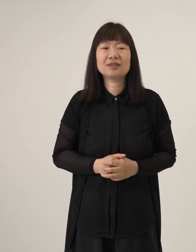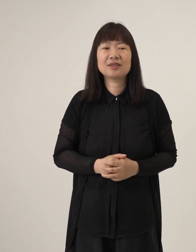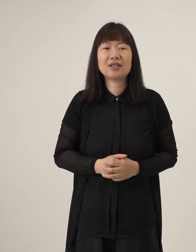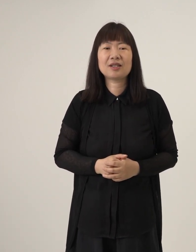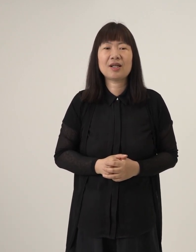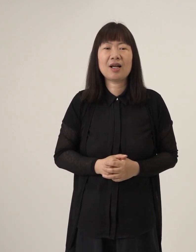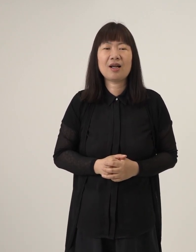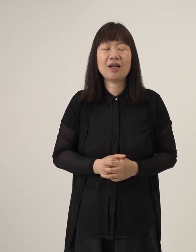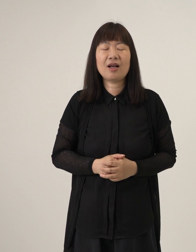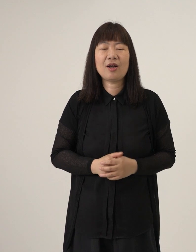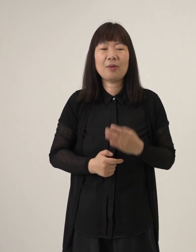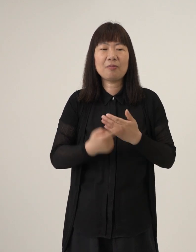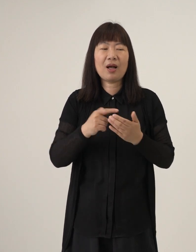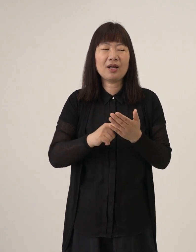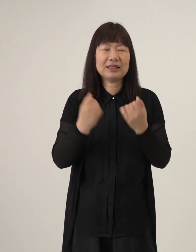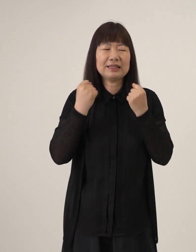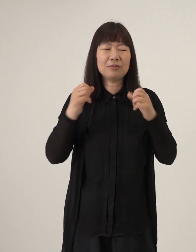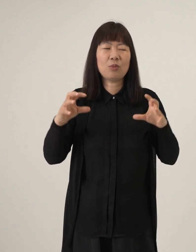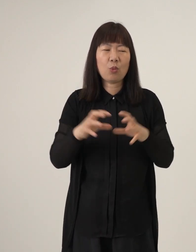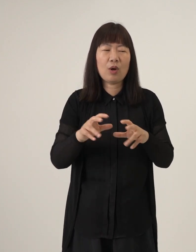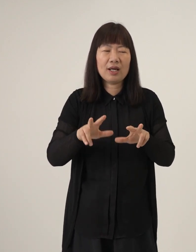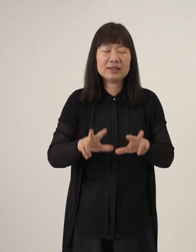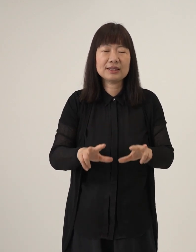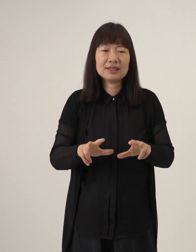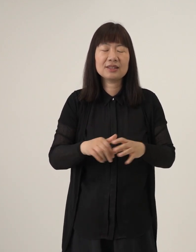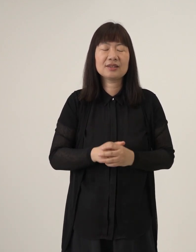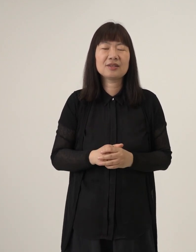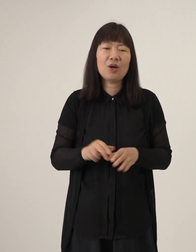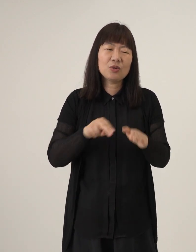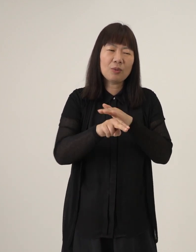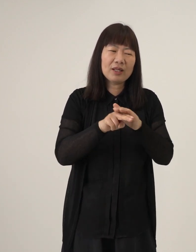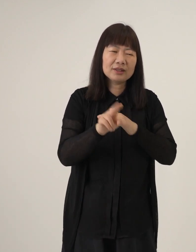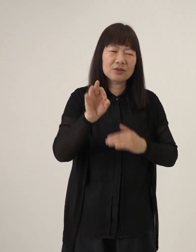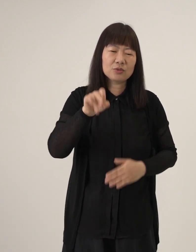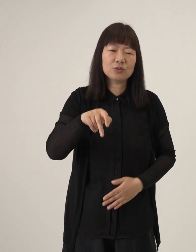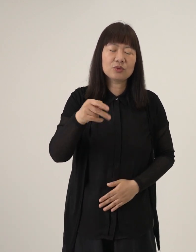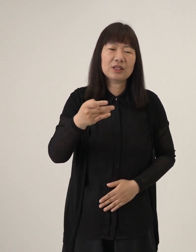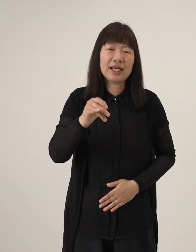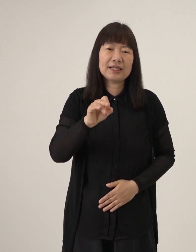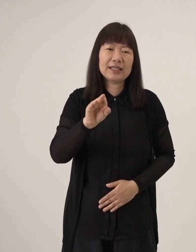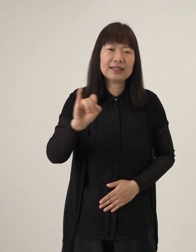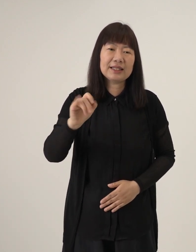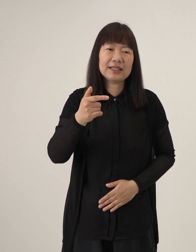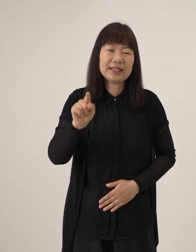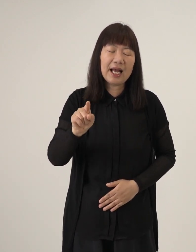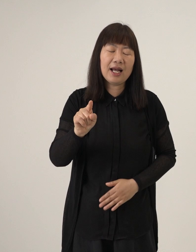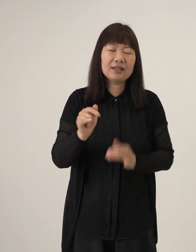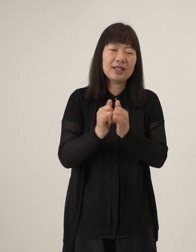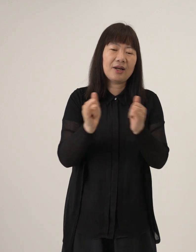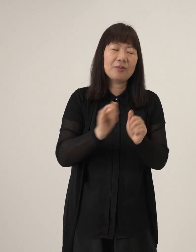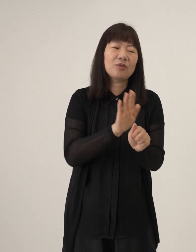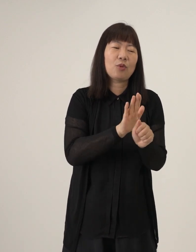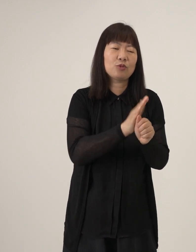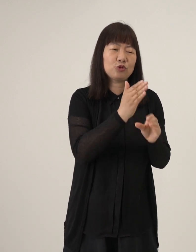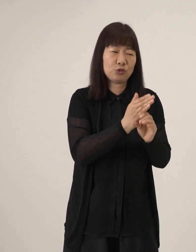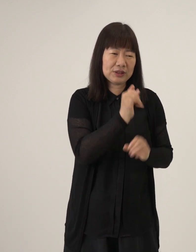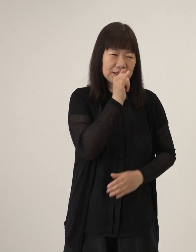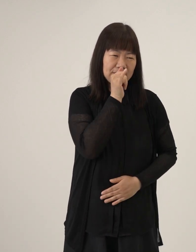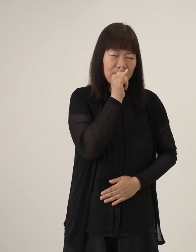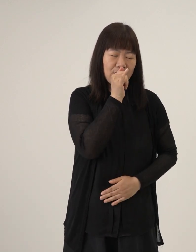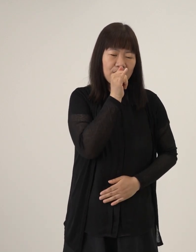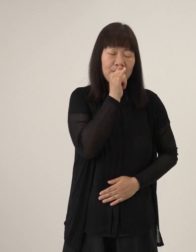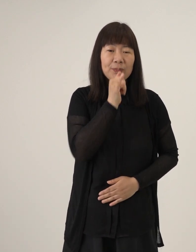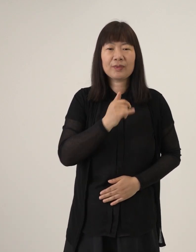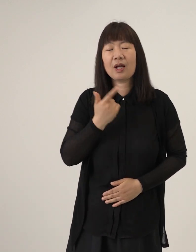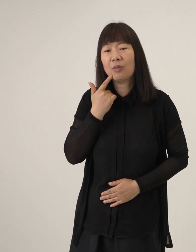마음을 먹고 힘을 모아가지고 지금 그들을 돕고 있는데 뜻밖의 얘기를 해요. 목사님,